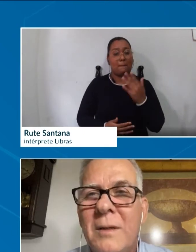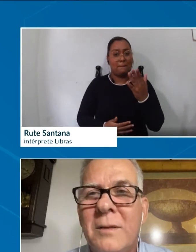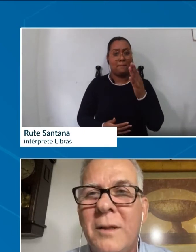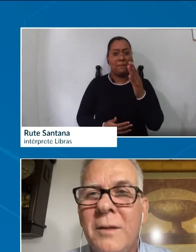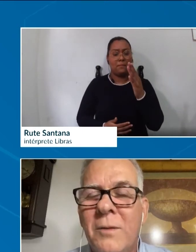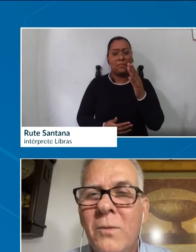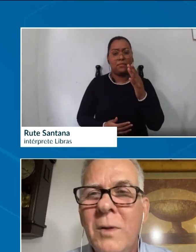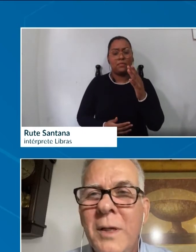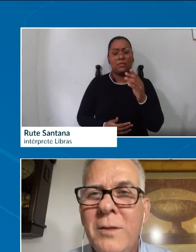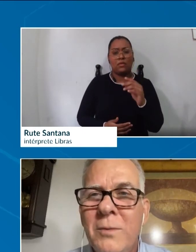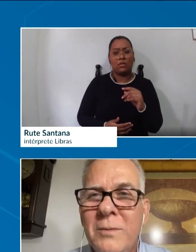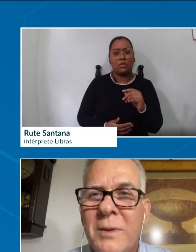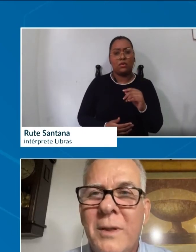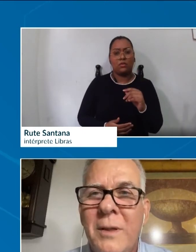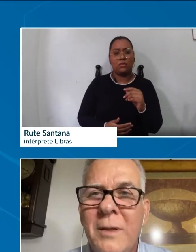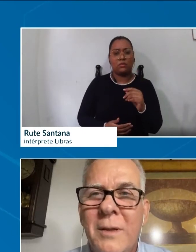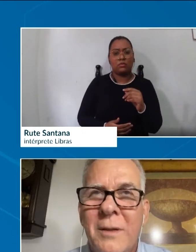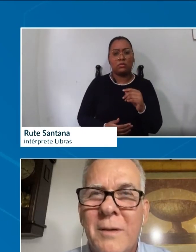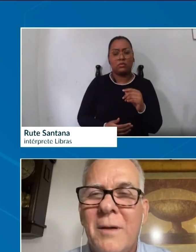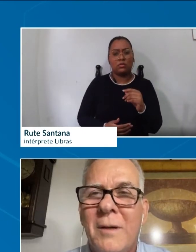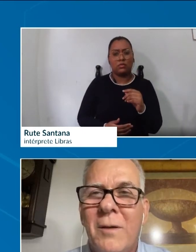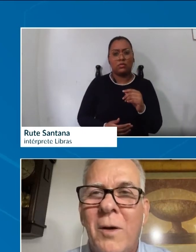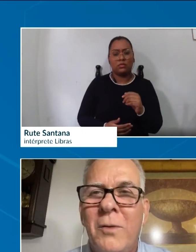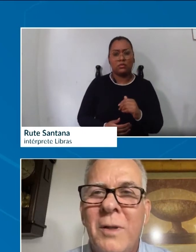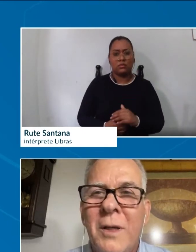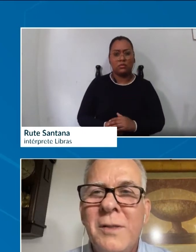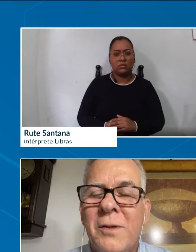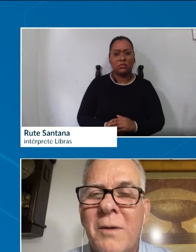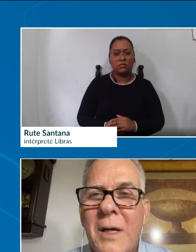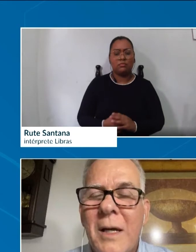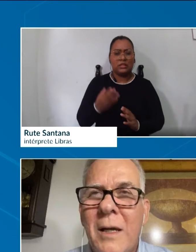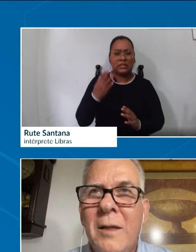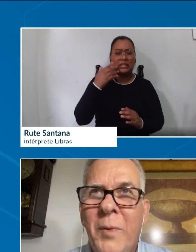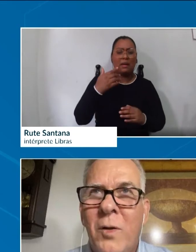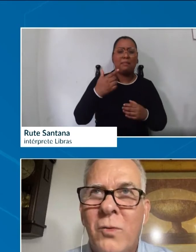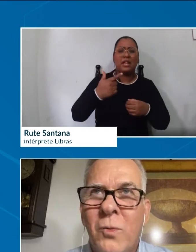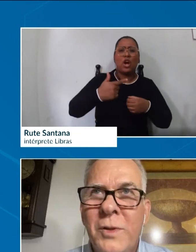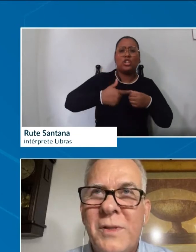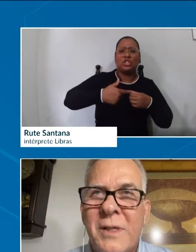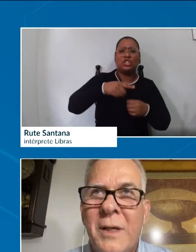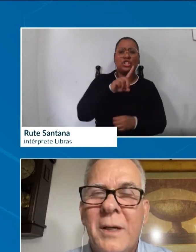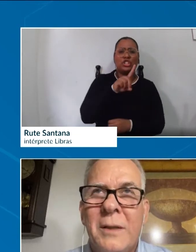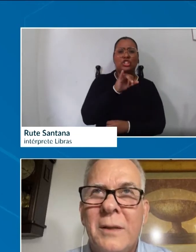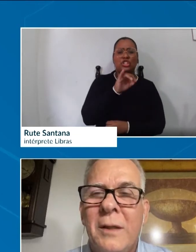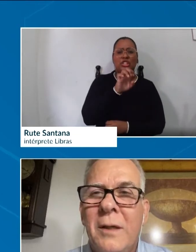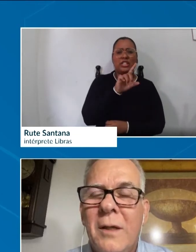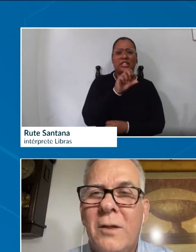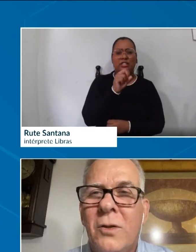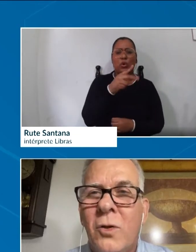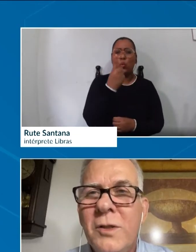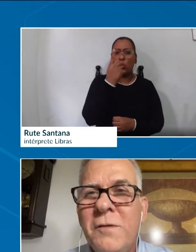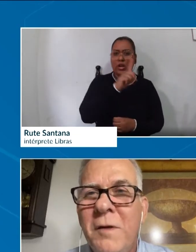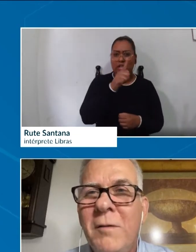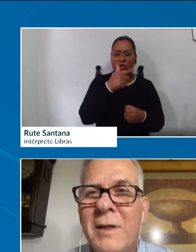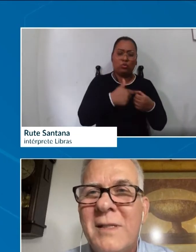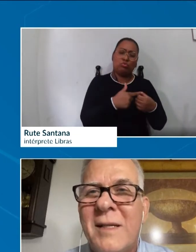utilização de 1 litro de óleo diesel, ele produz cerca de